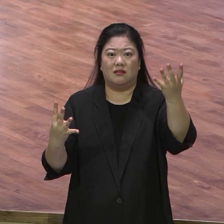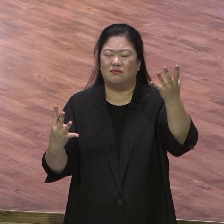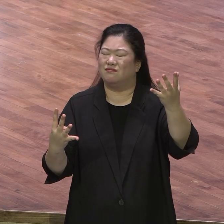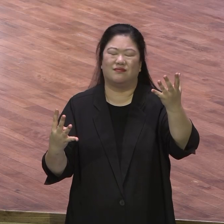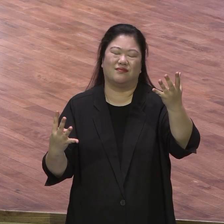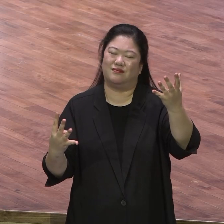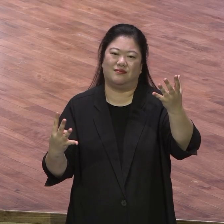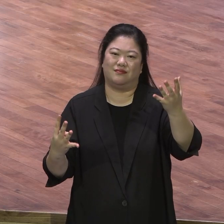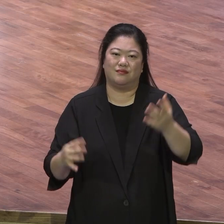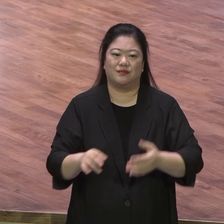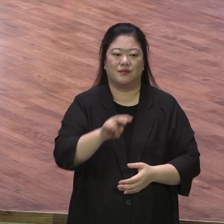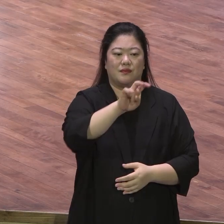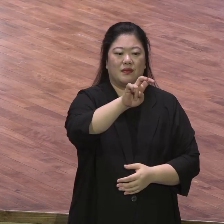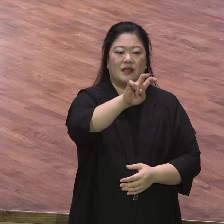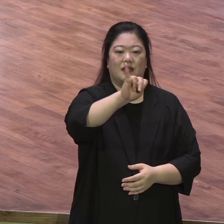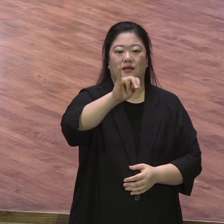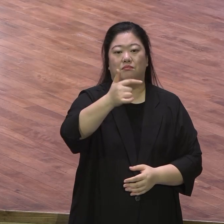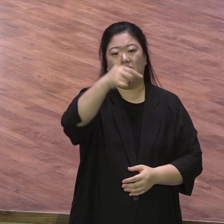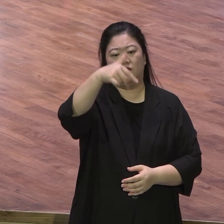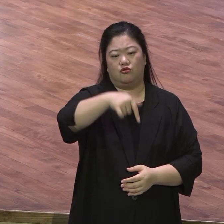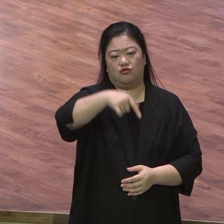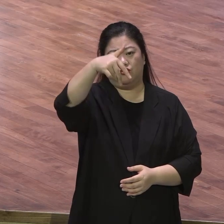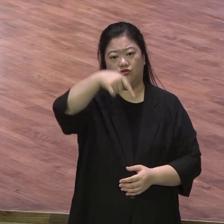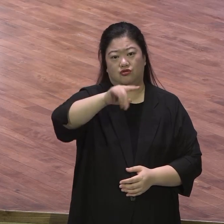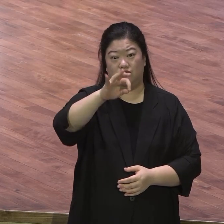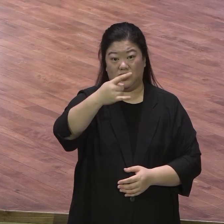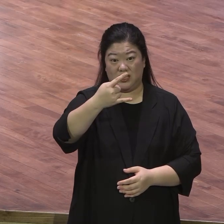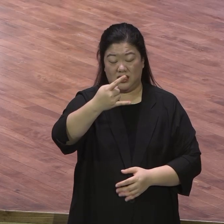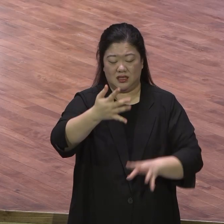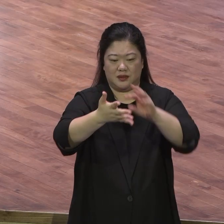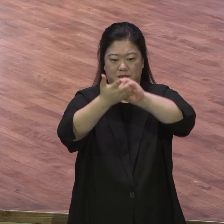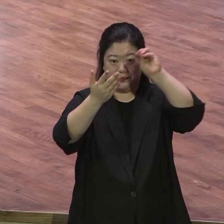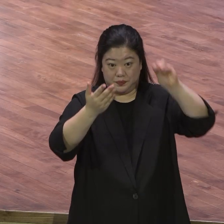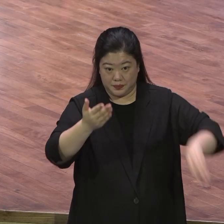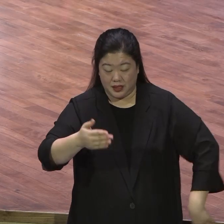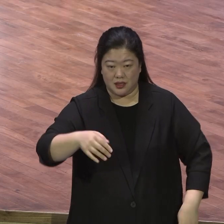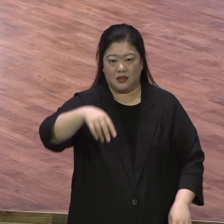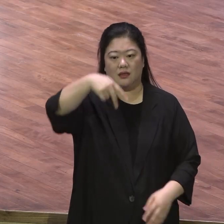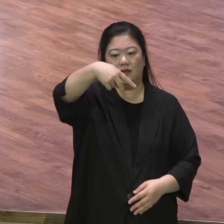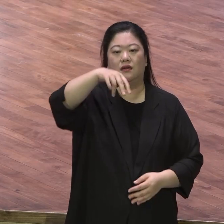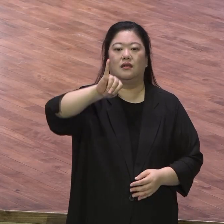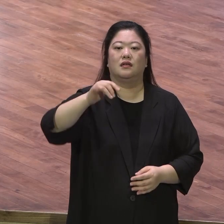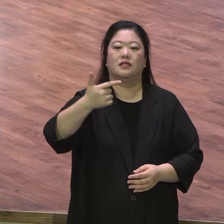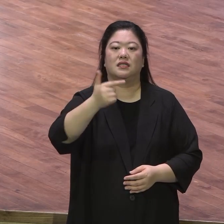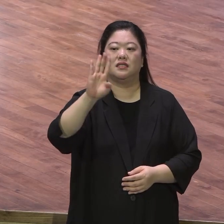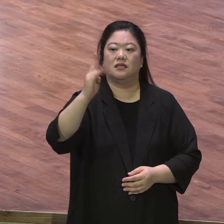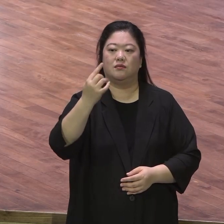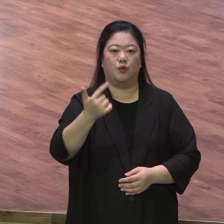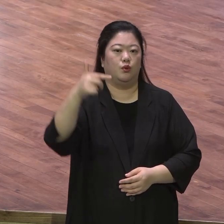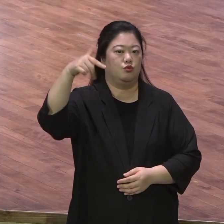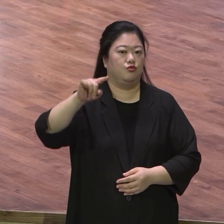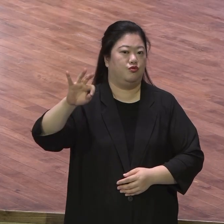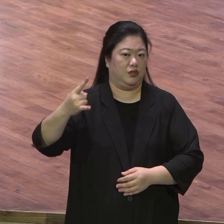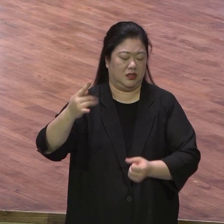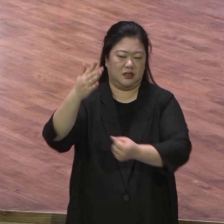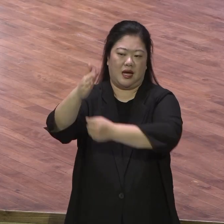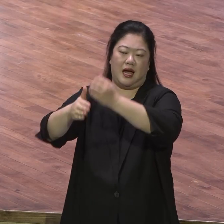민주주의가 아니에요 하나님의 말씀에 절대성 당연성 필연성 이 있다